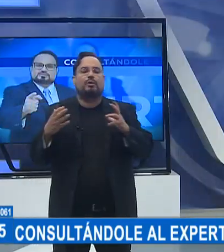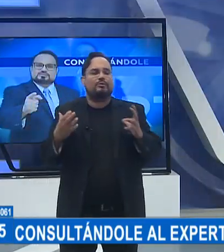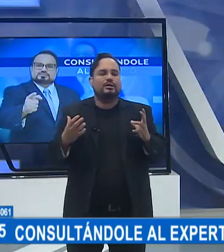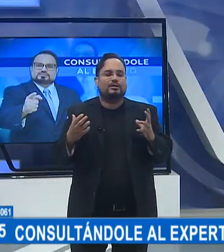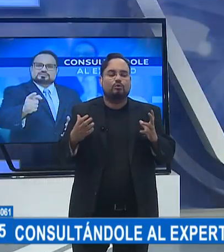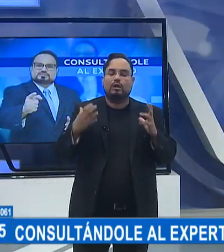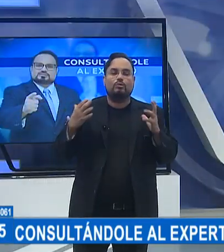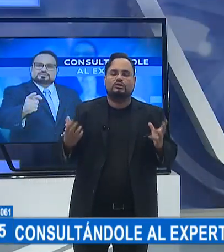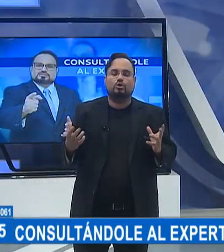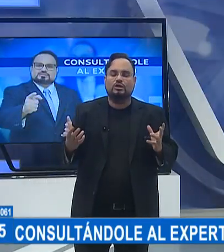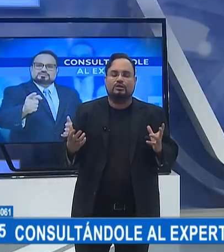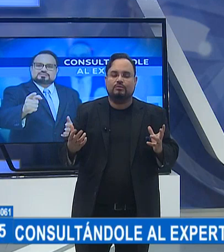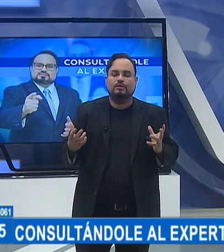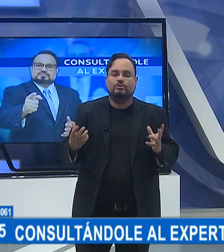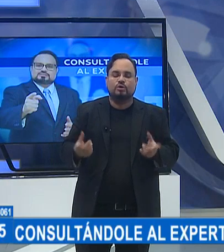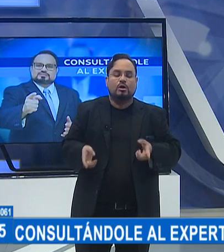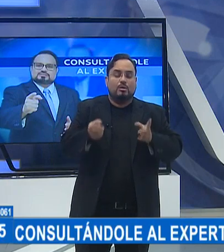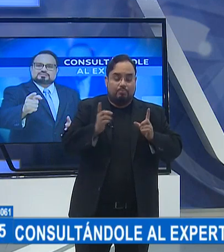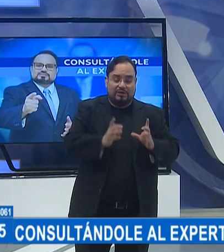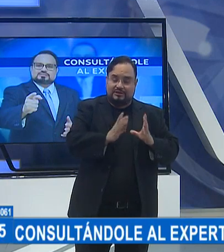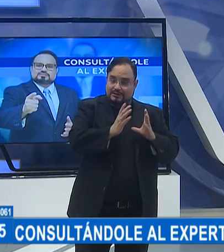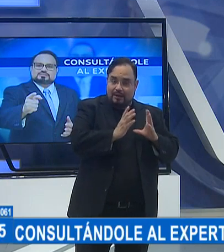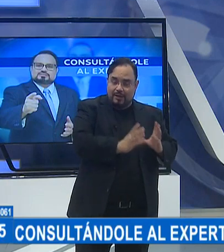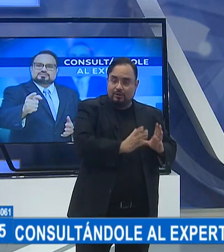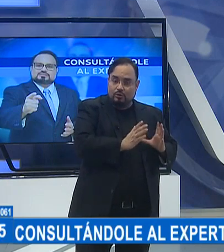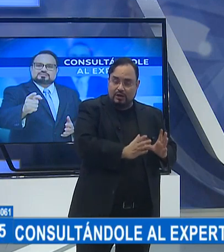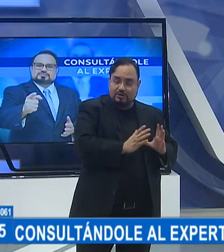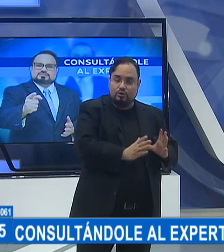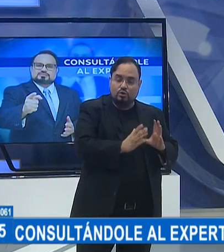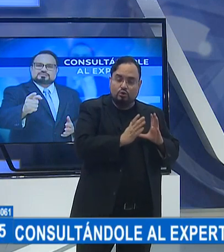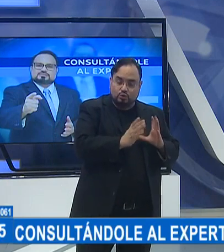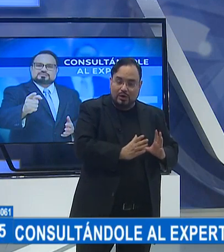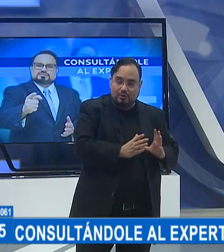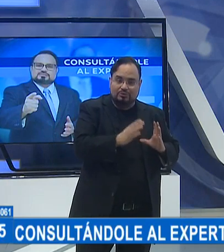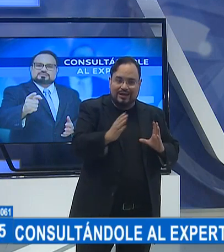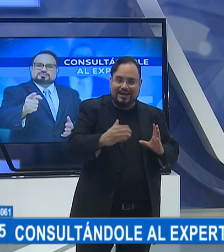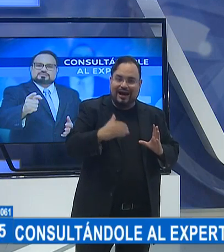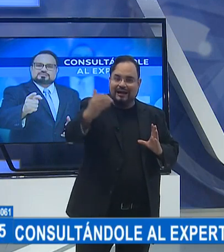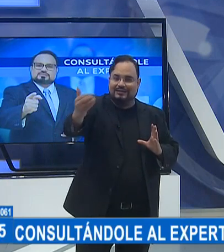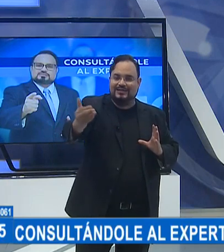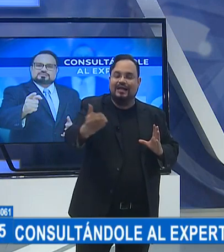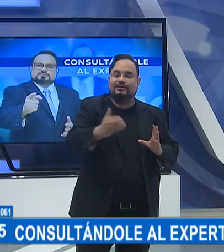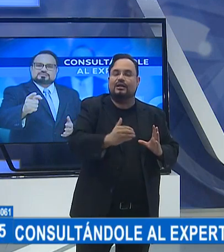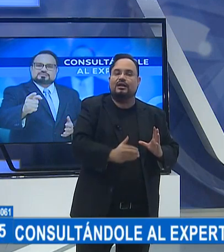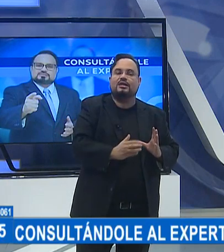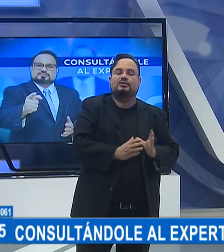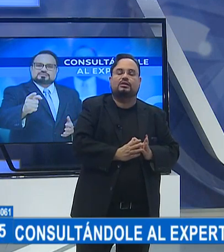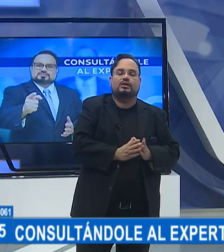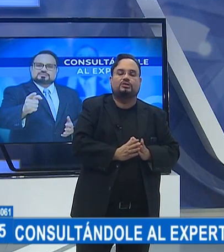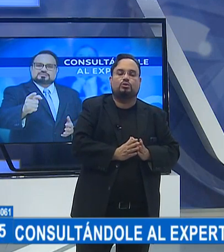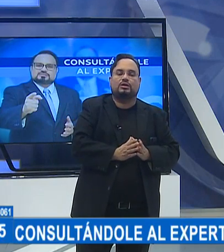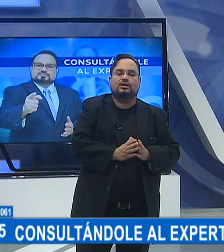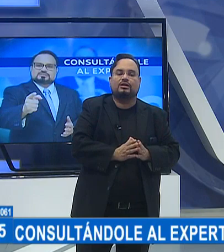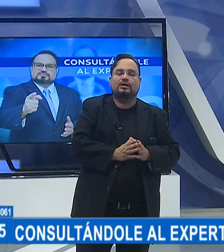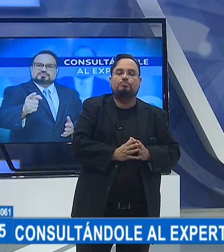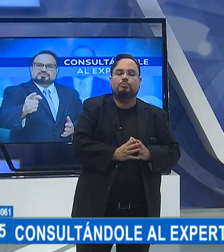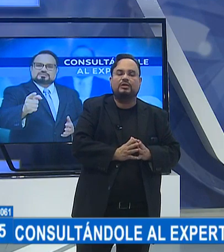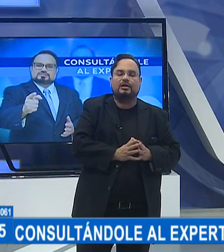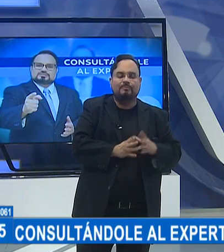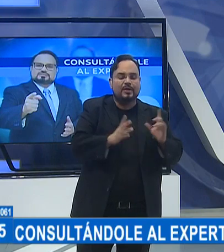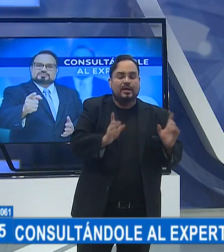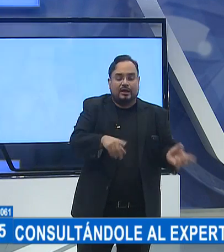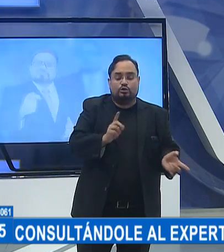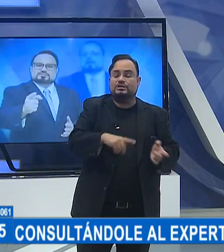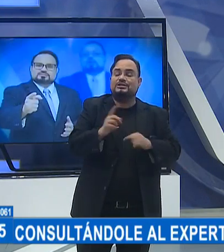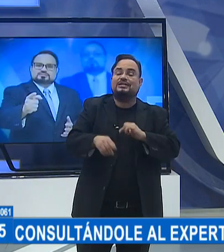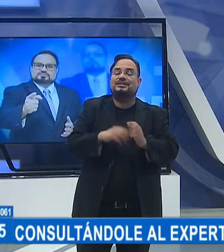una compraventa, una donación entre vivos, pues sabiendo quiénes son los dueños legales ante la ley, ante el Registro General de la